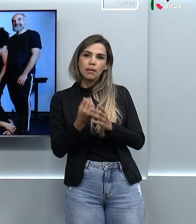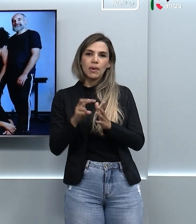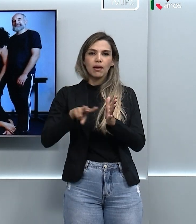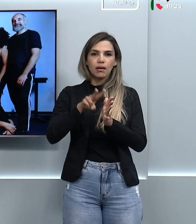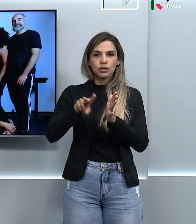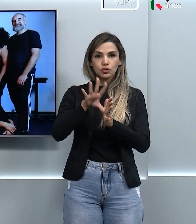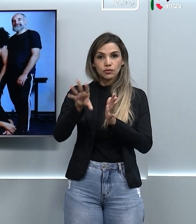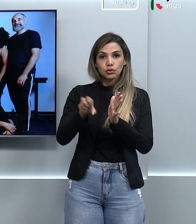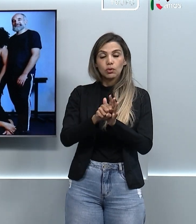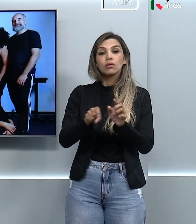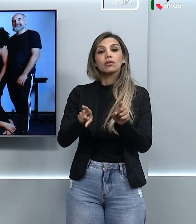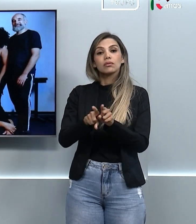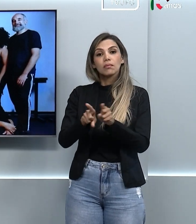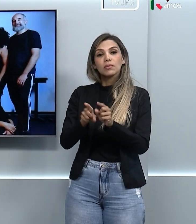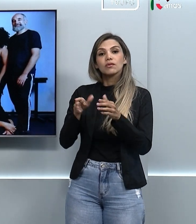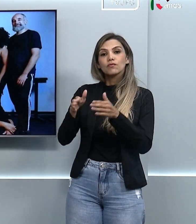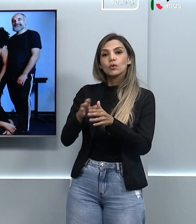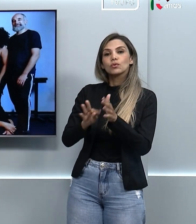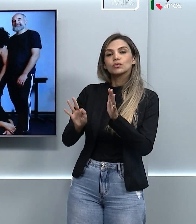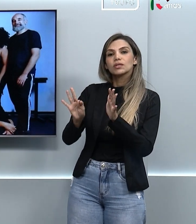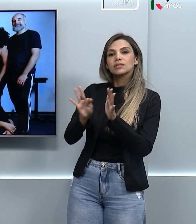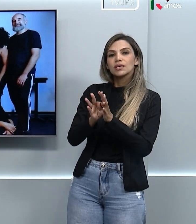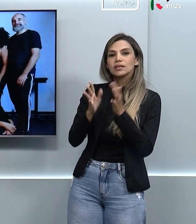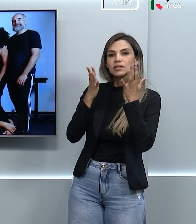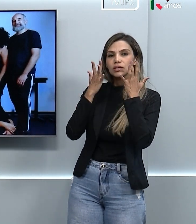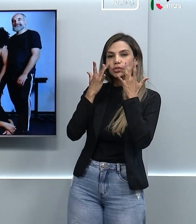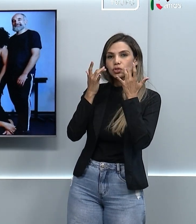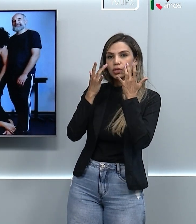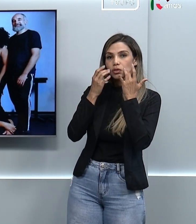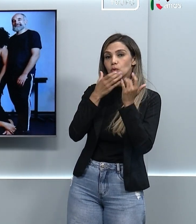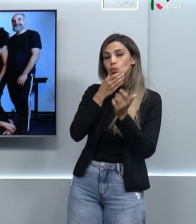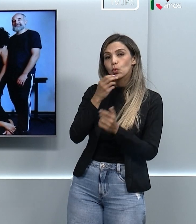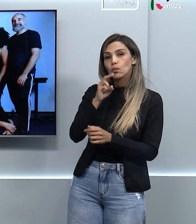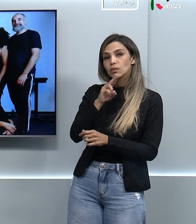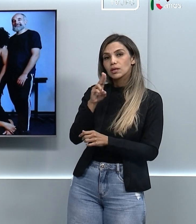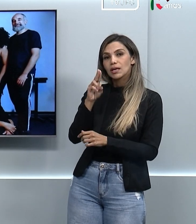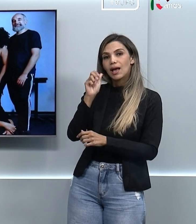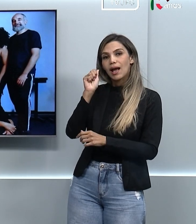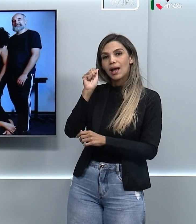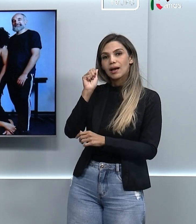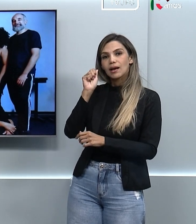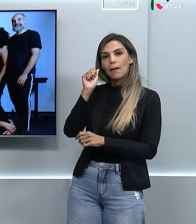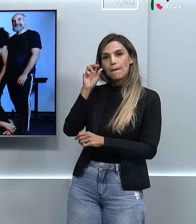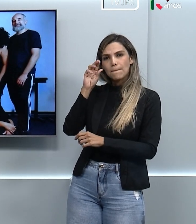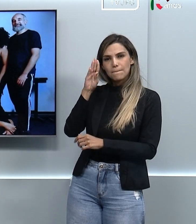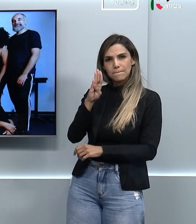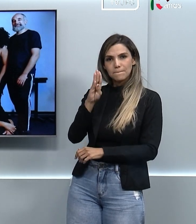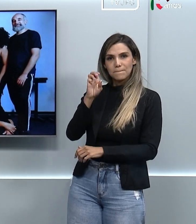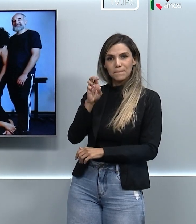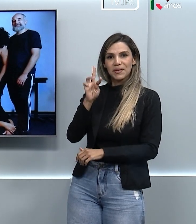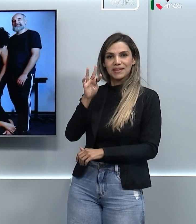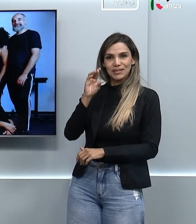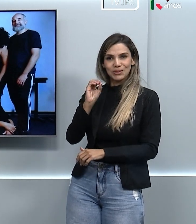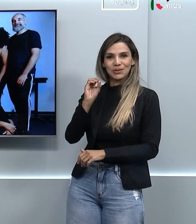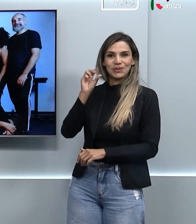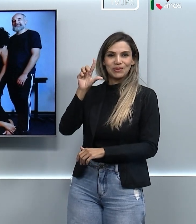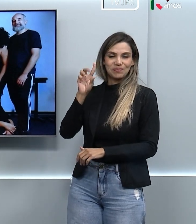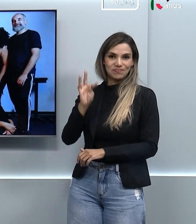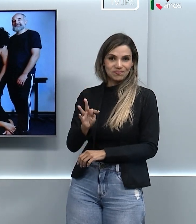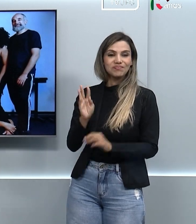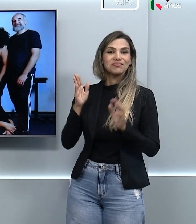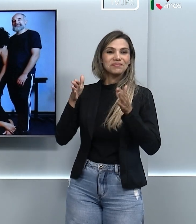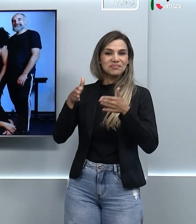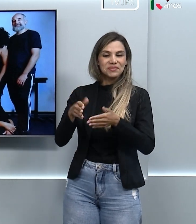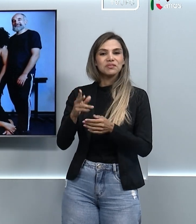nas técnicas teatrais do alemão Bertolt Brecht. As atividades são voltadas para artistas,